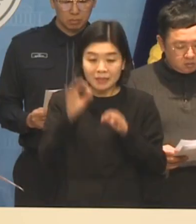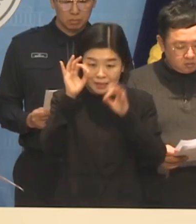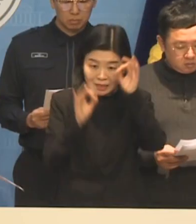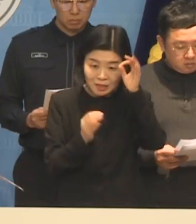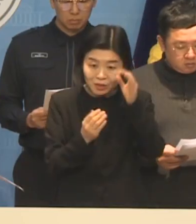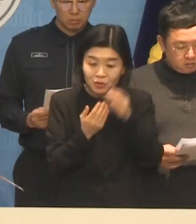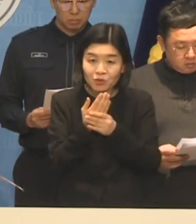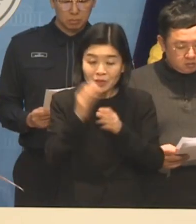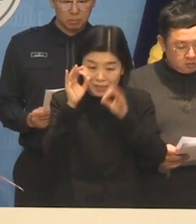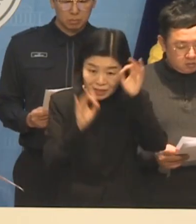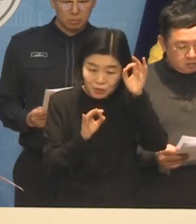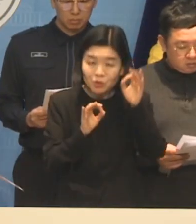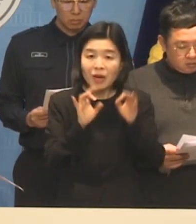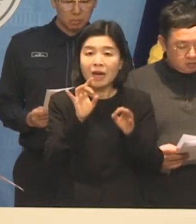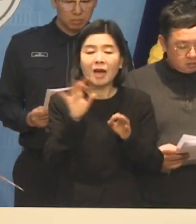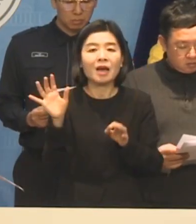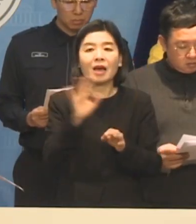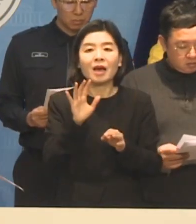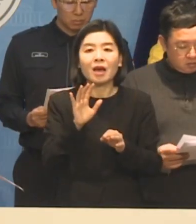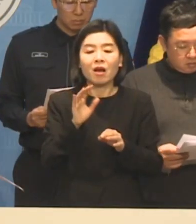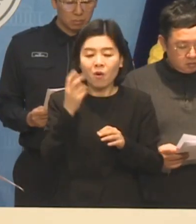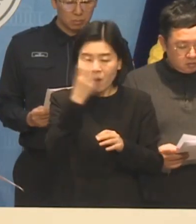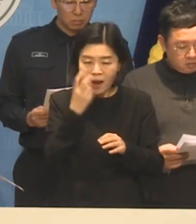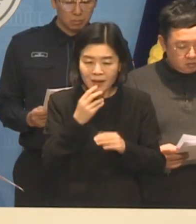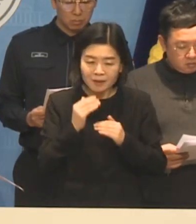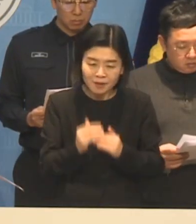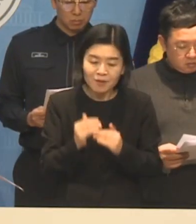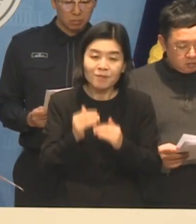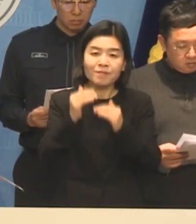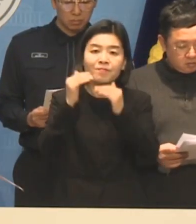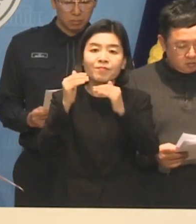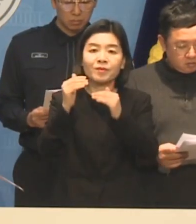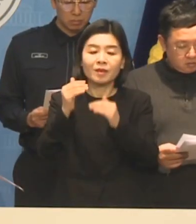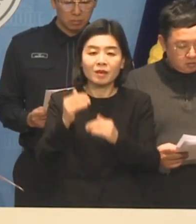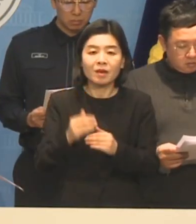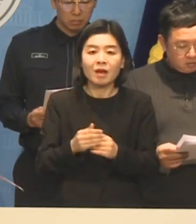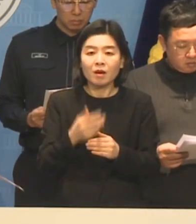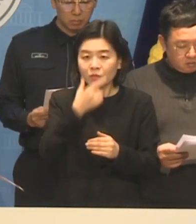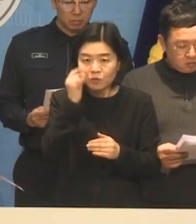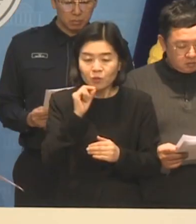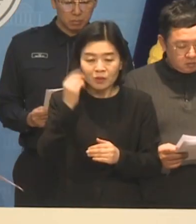아닌 체계적인 관리와 전문 지식의 부재에서 기인한 것입니다.